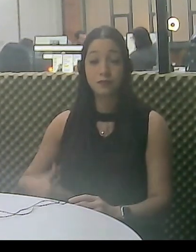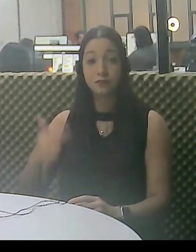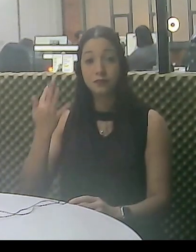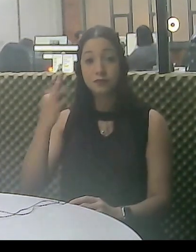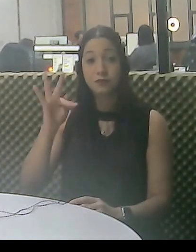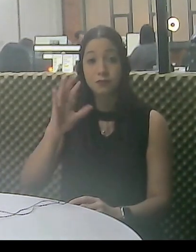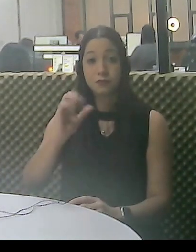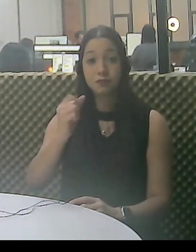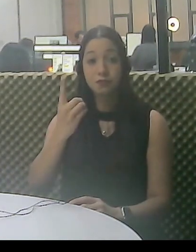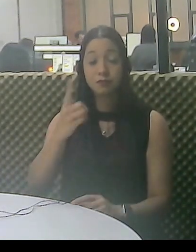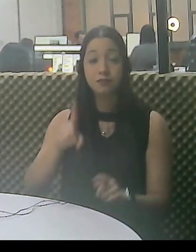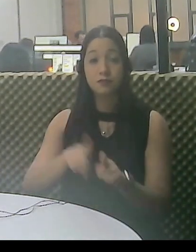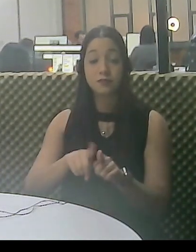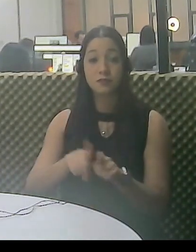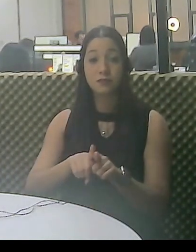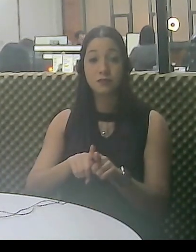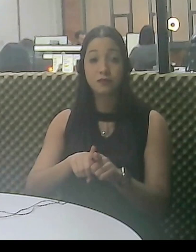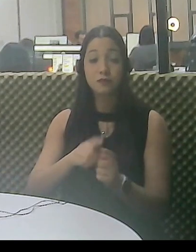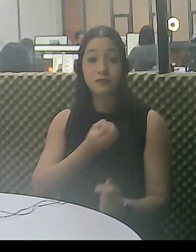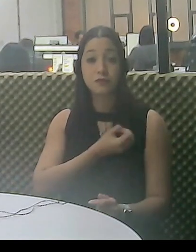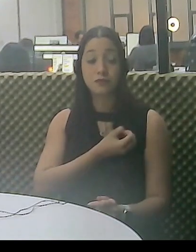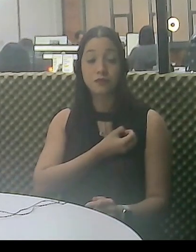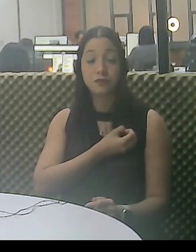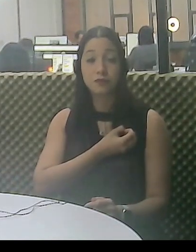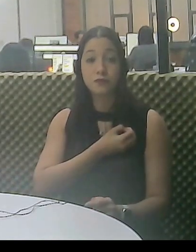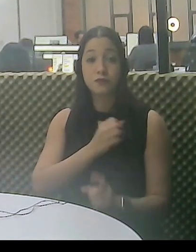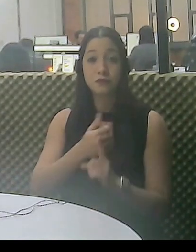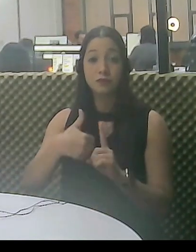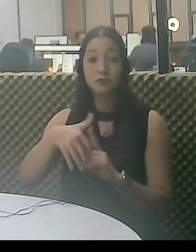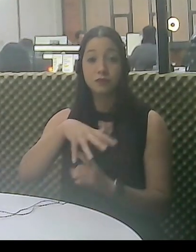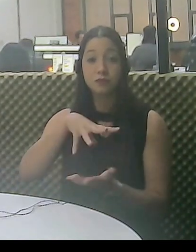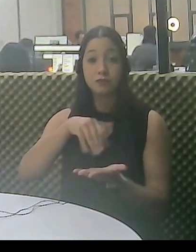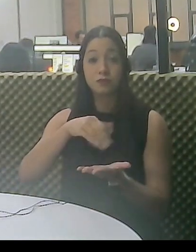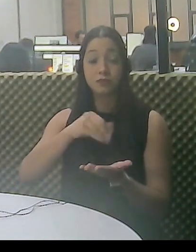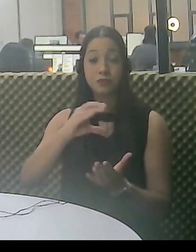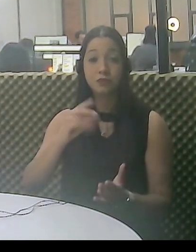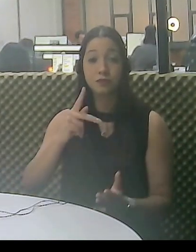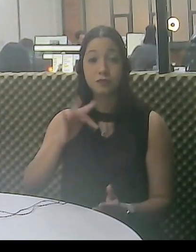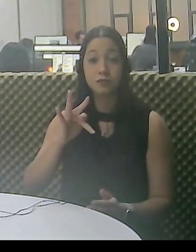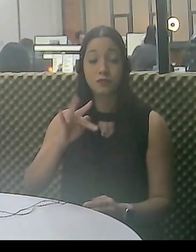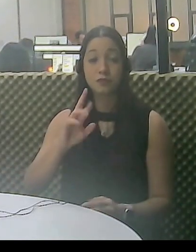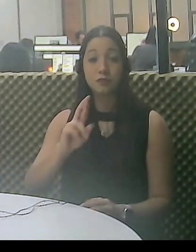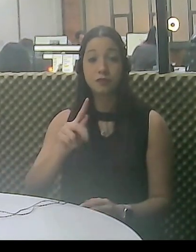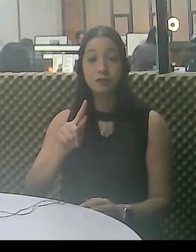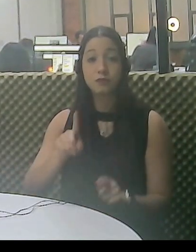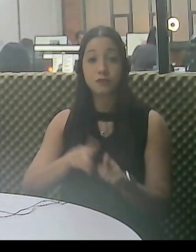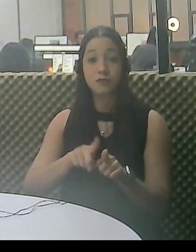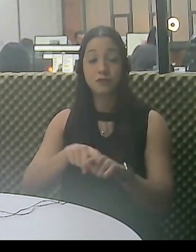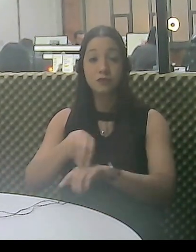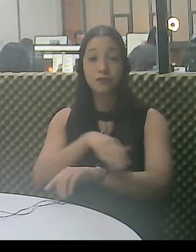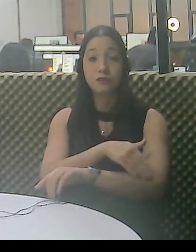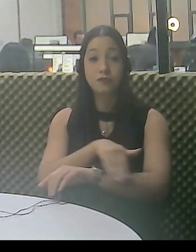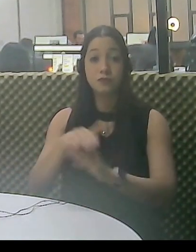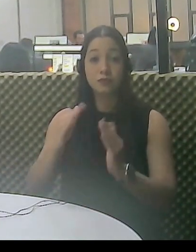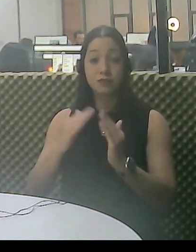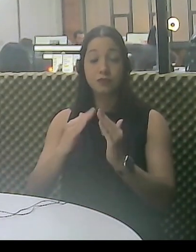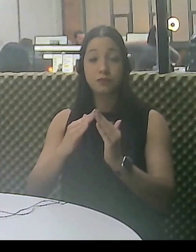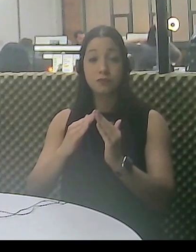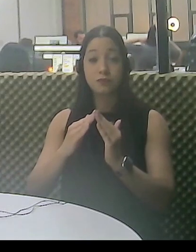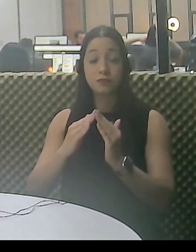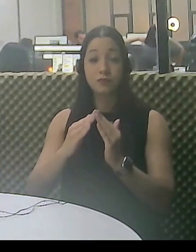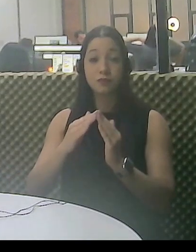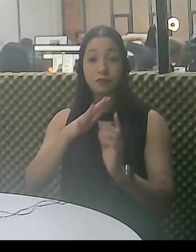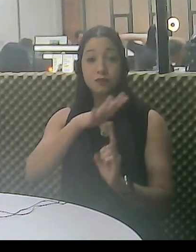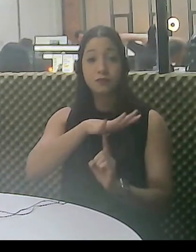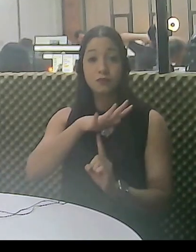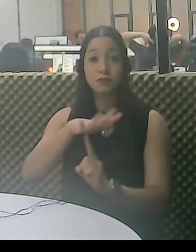CAD Único e Número de Identificação Social, cópia de CPF, RG e comprovante de endereço. O ambulódromo,